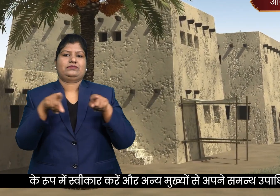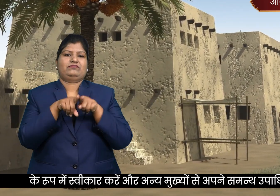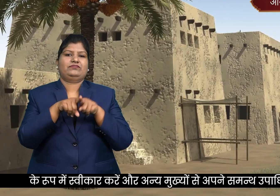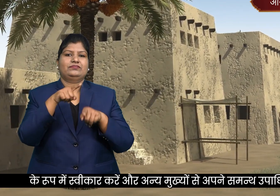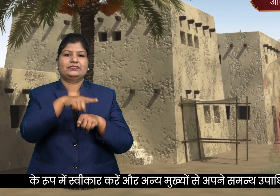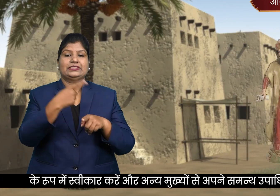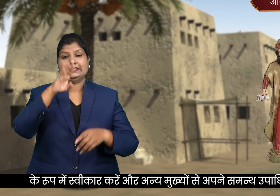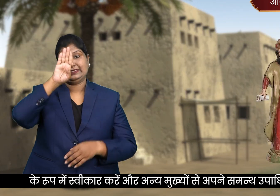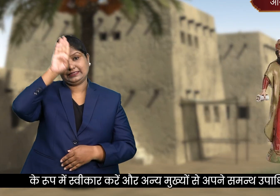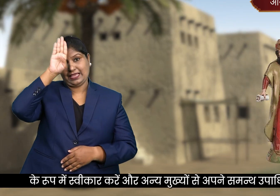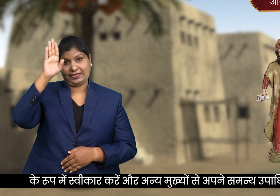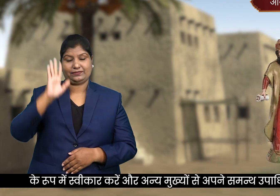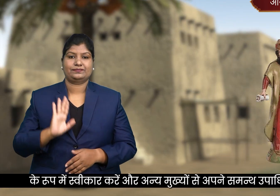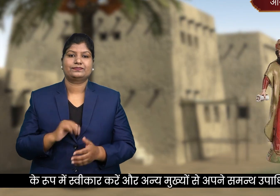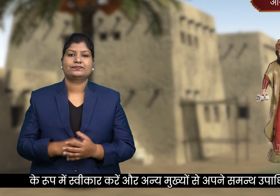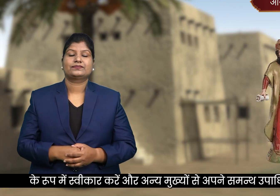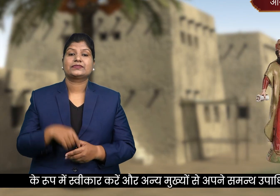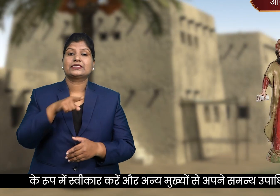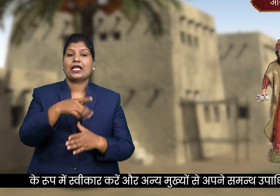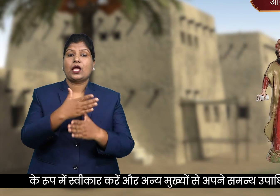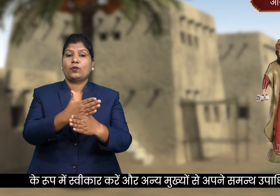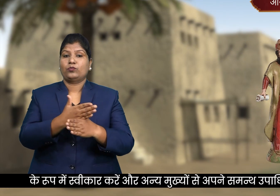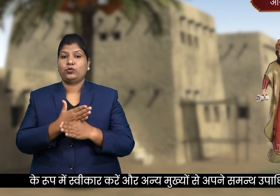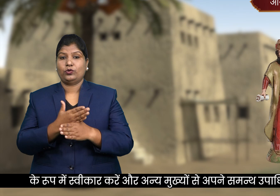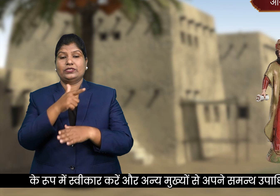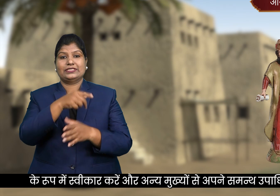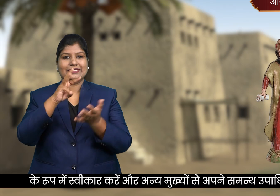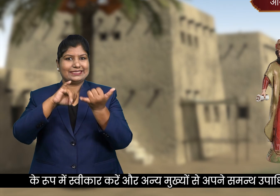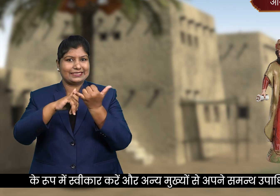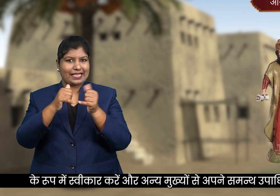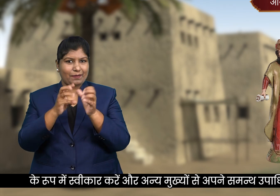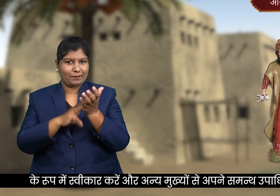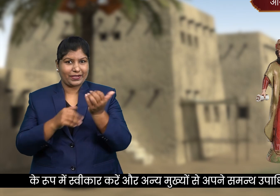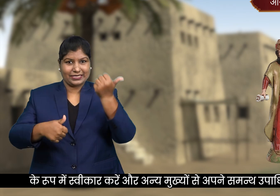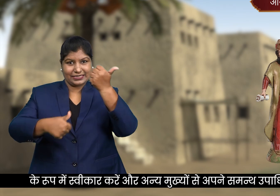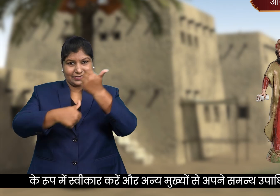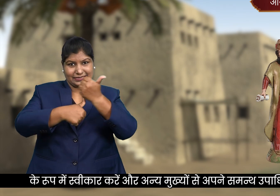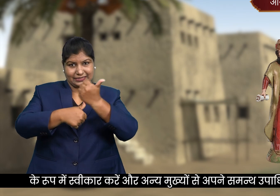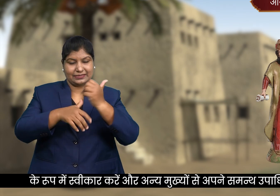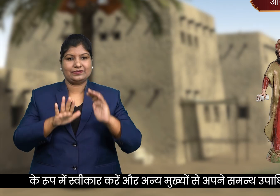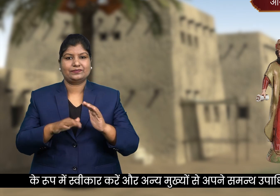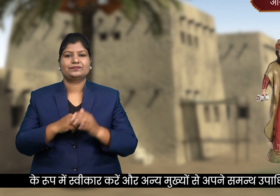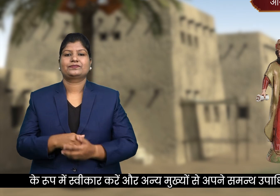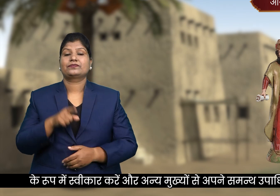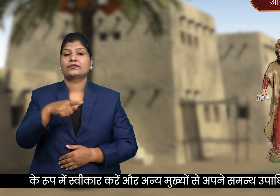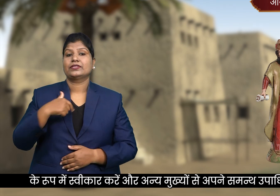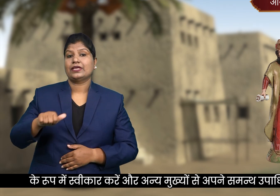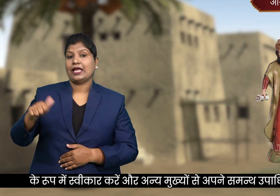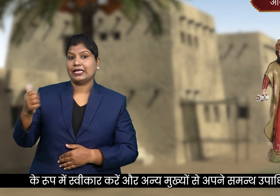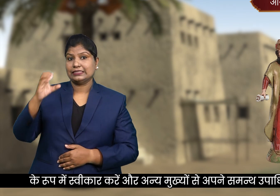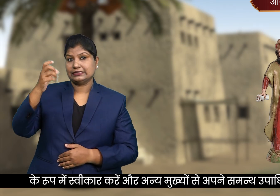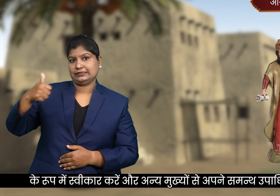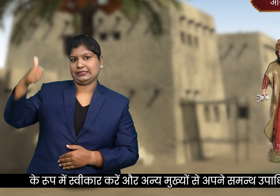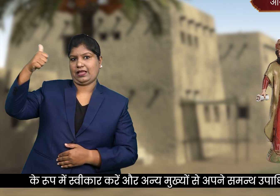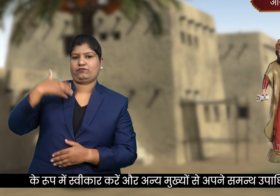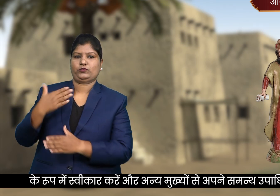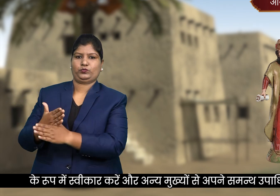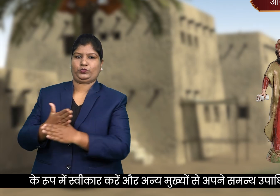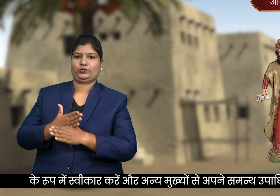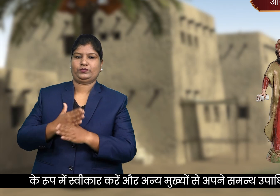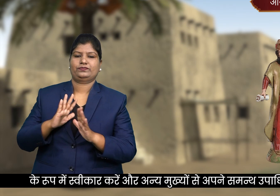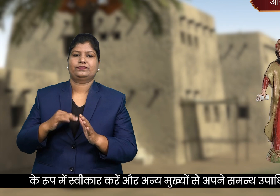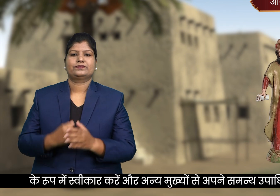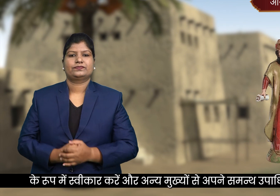स्वीकार करें और अन्य मुखियों से अपने समंत उपाधिकारियों की रक्षा करें।